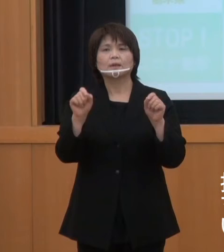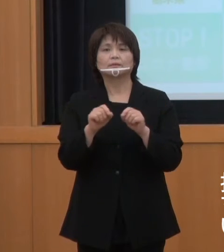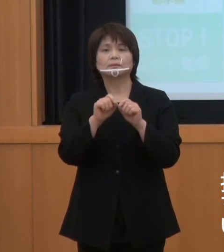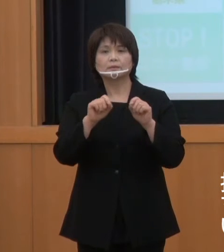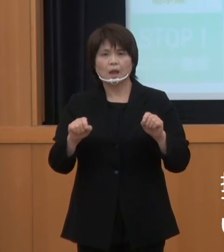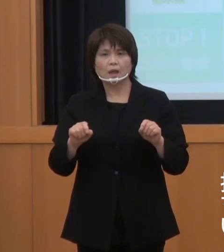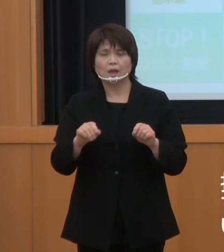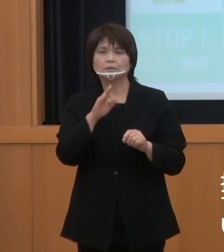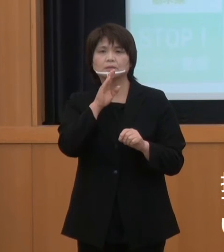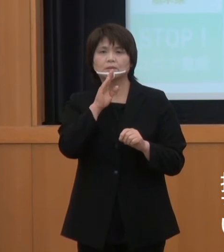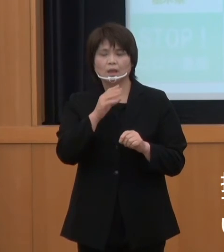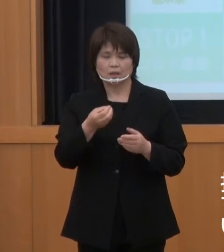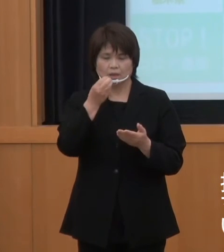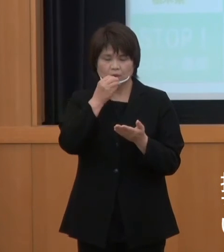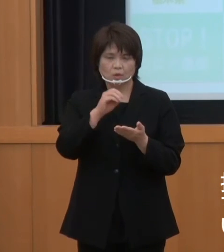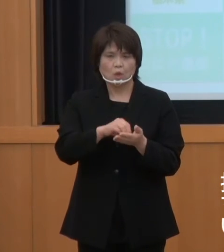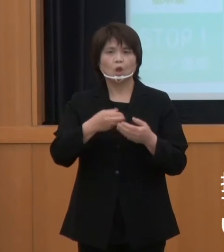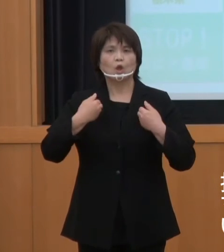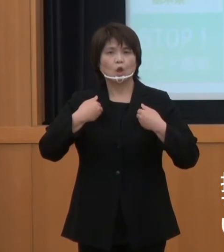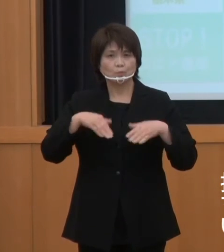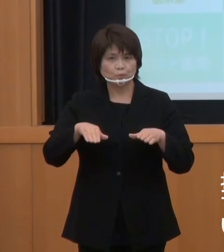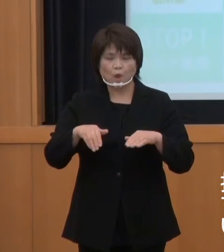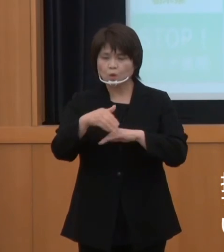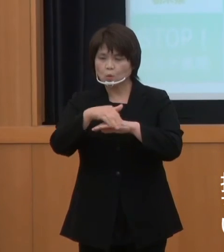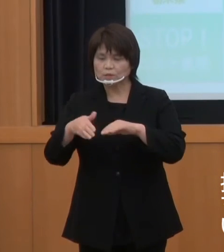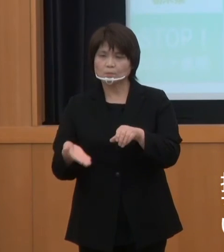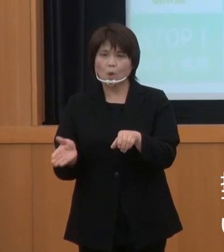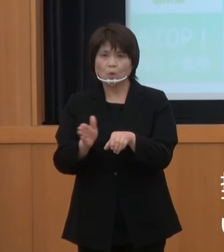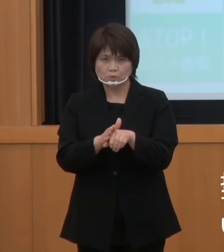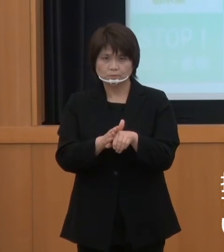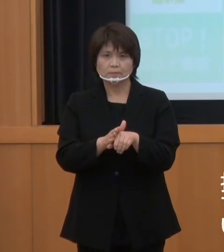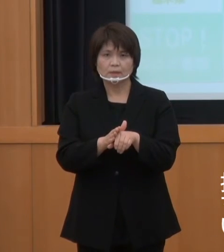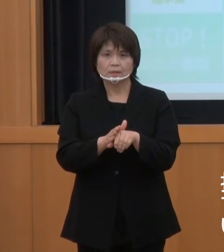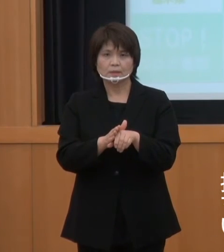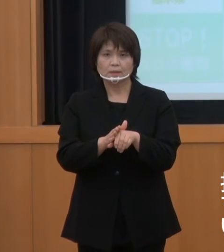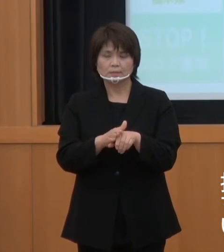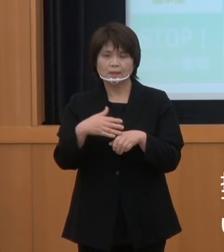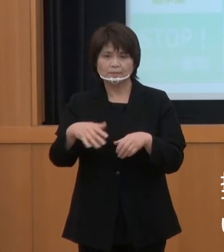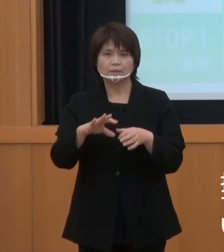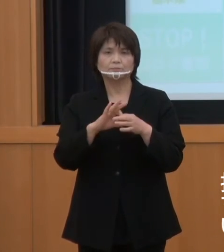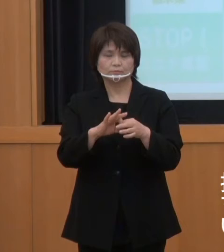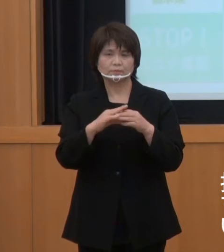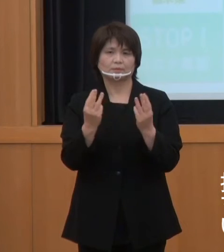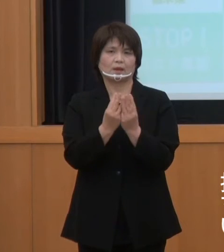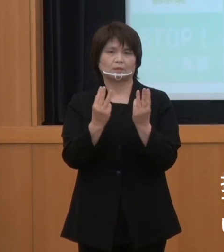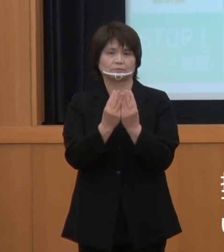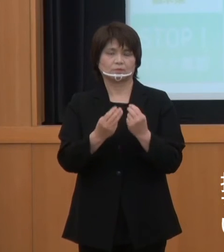止、予定も含めてできた手続きは